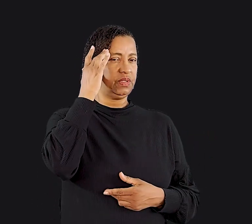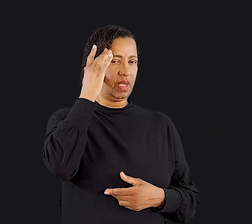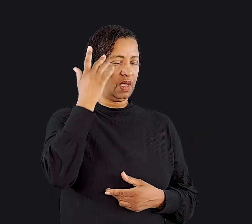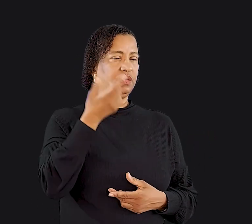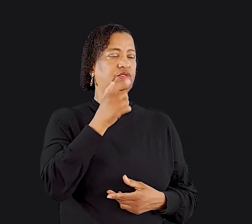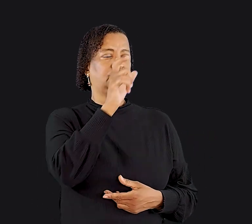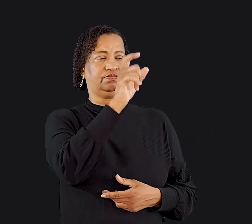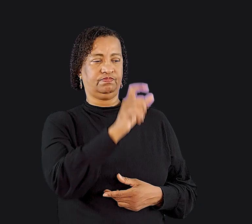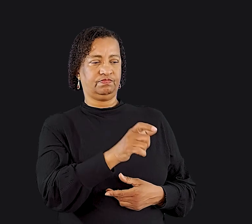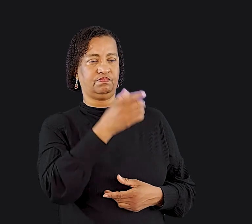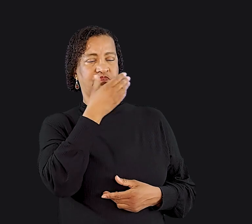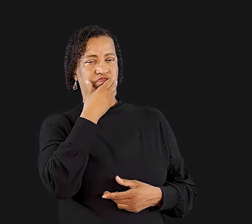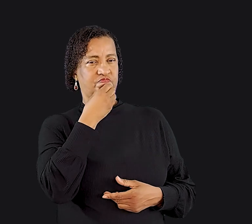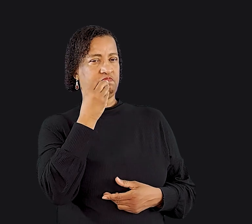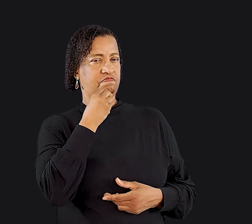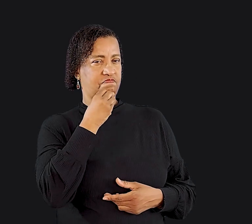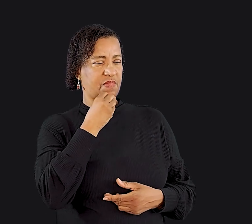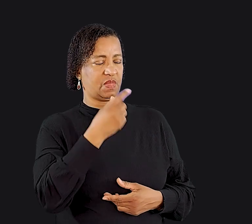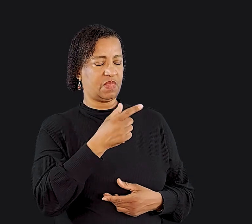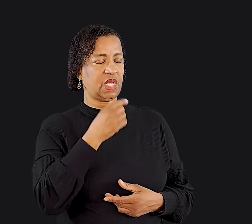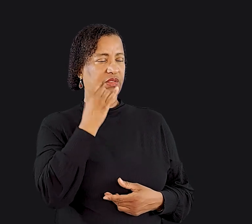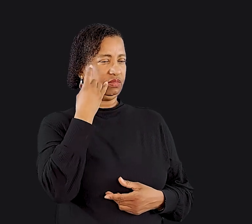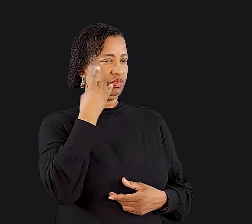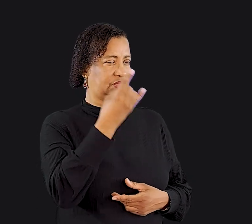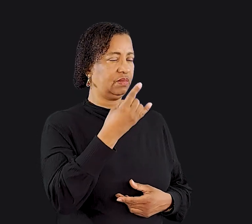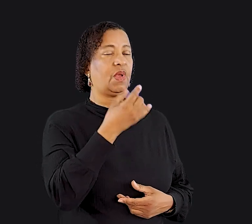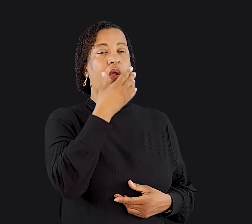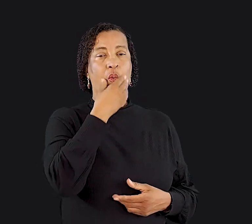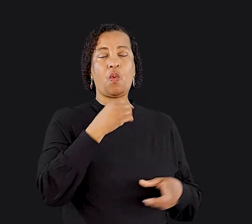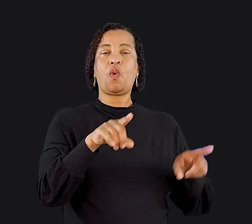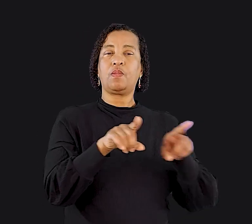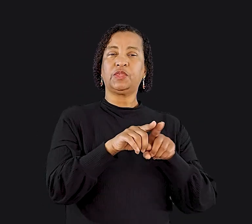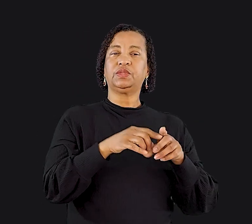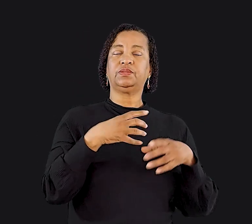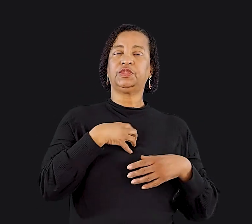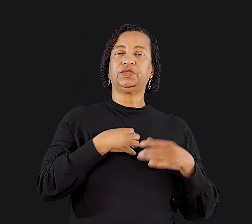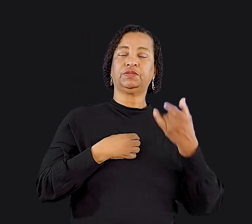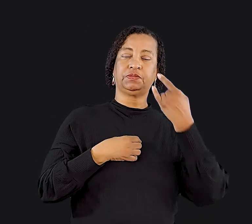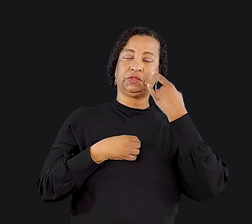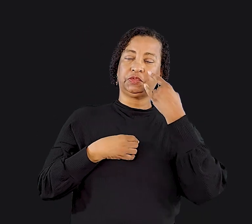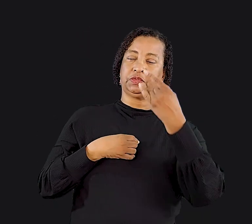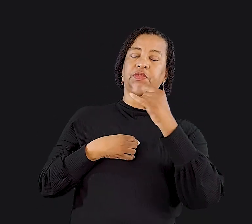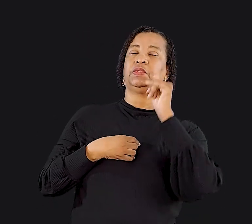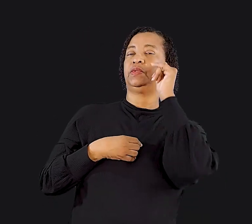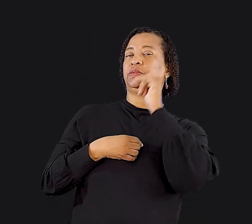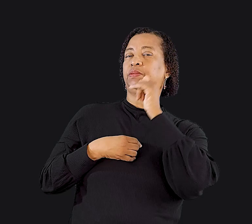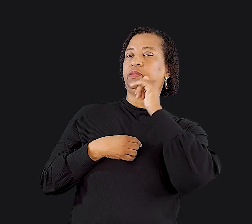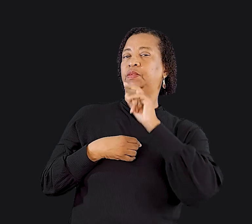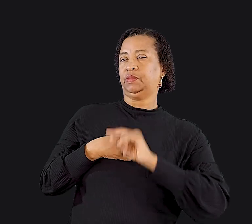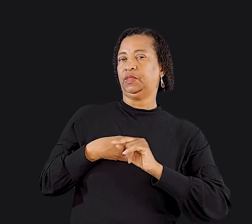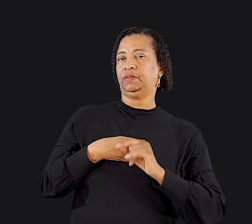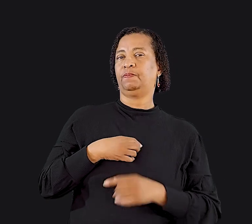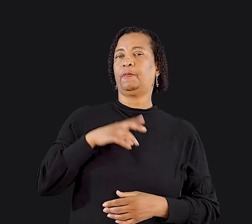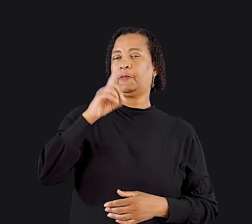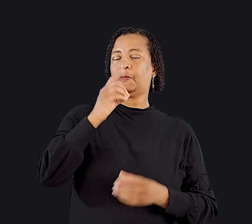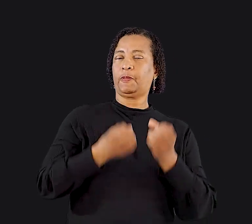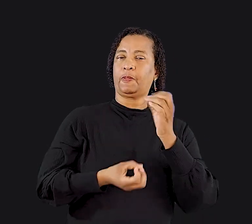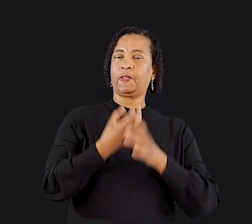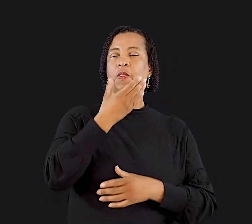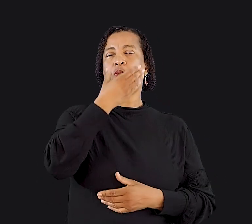acham a masculinidade atraente, os homens se sentem atraídos pela feminilidade da mulher. Deus criou homem e